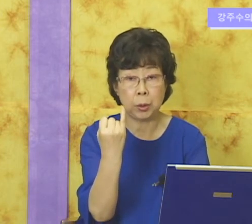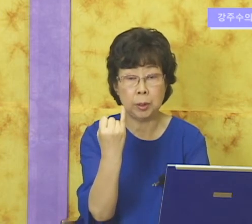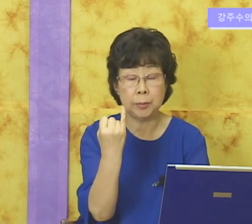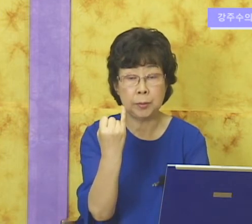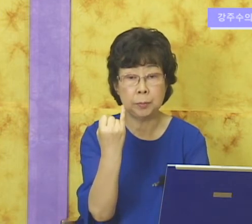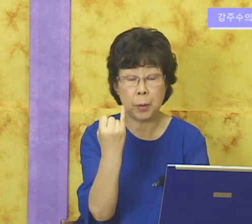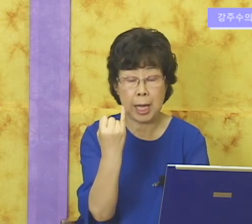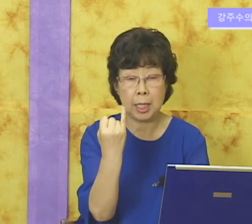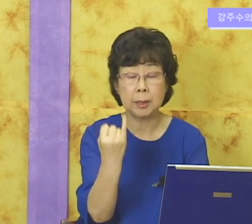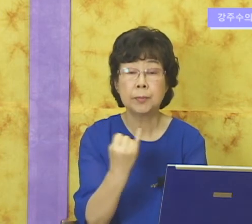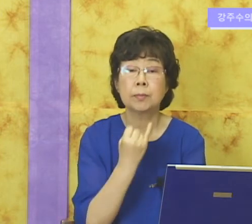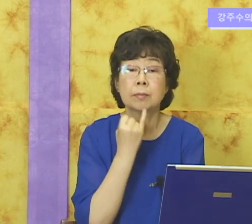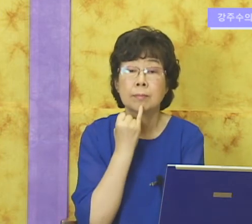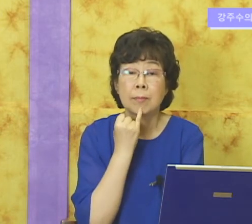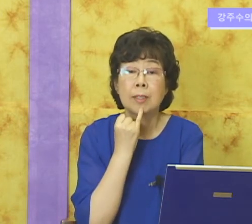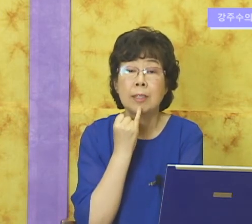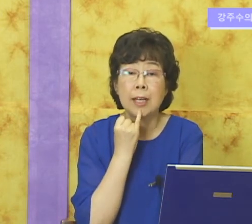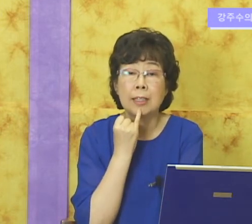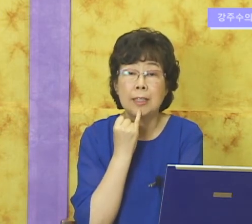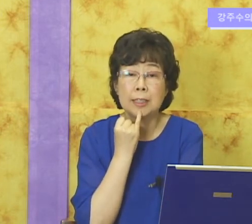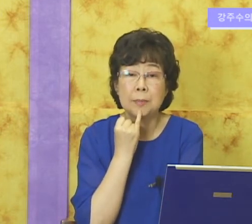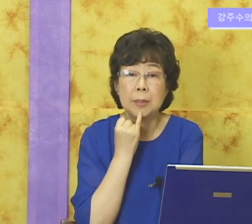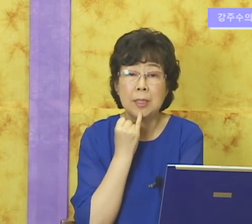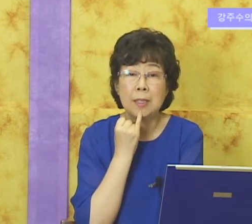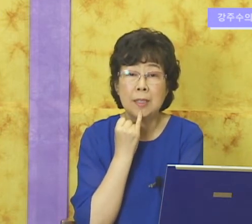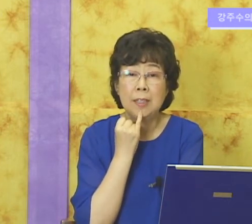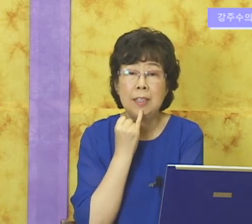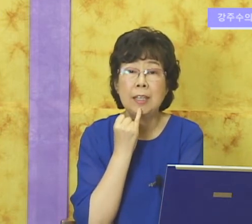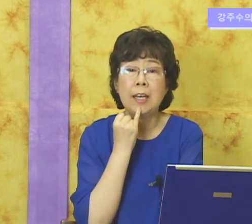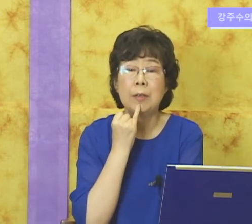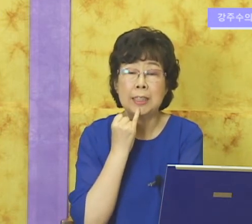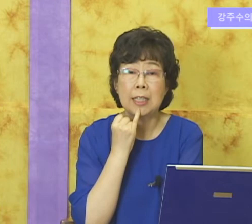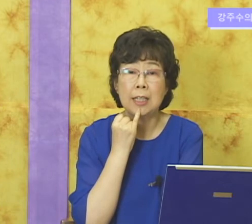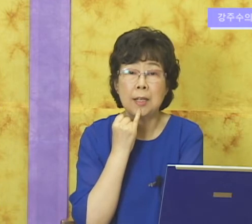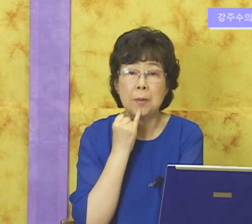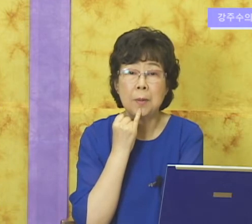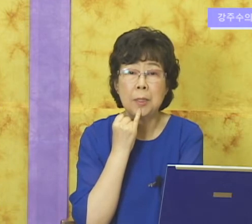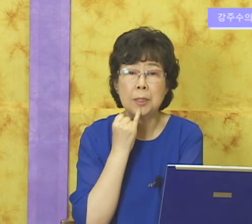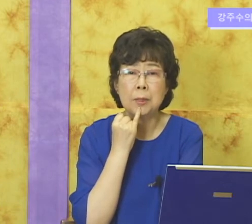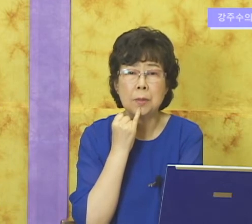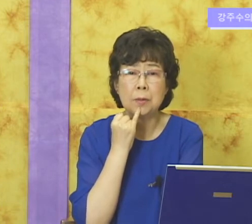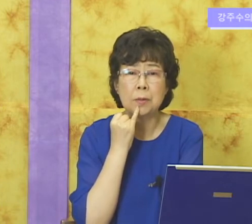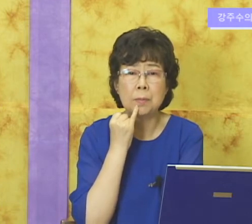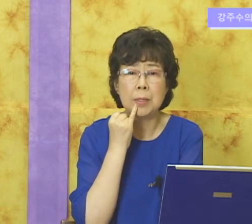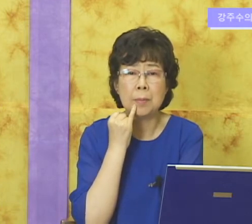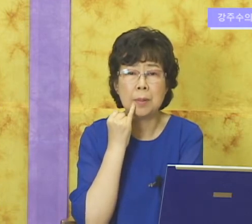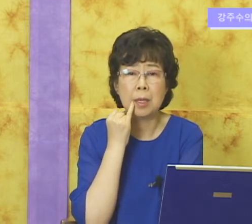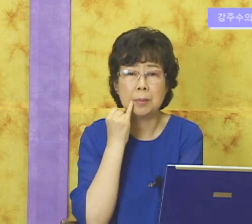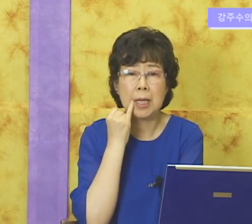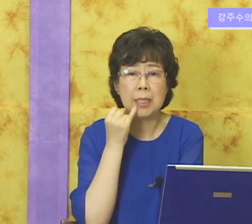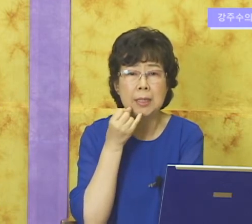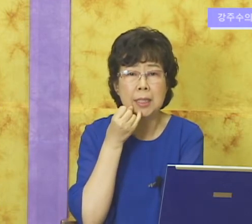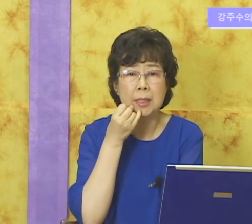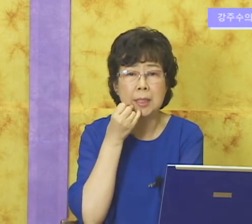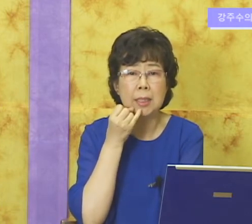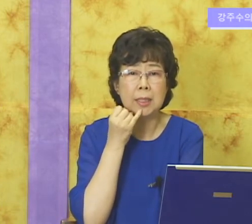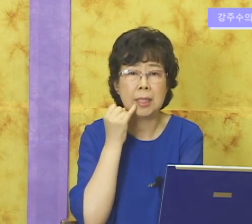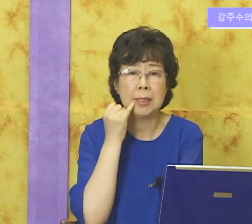손 모양 턱에 갖다 댔습니다. 이게 괜찮다 이거. 여기서 조금만 옆으로 가보세요. 한 1cm, 한